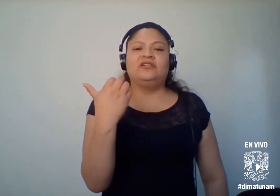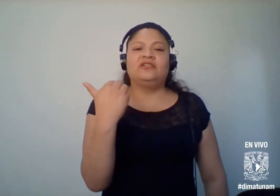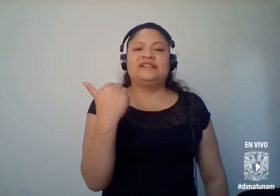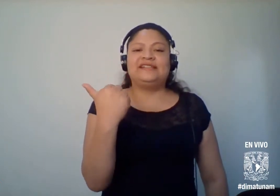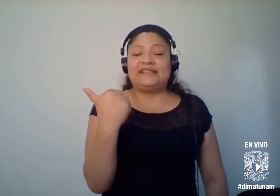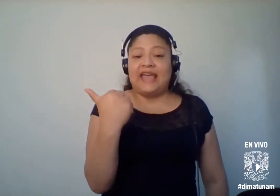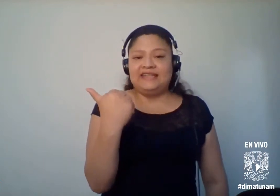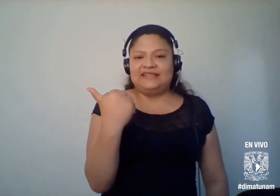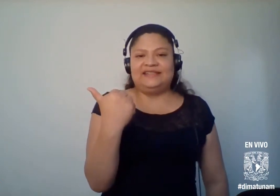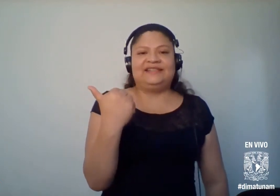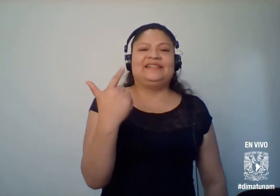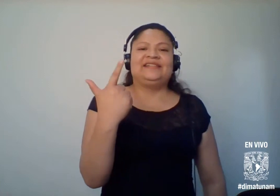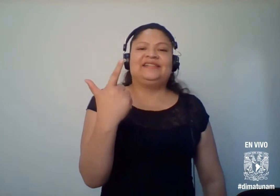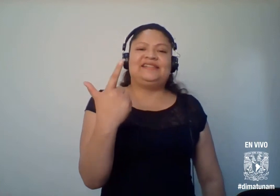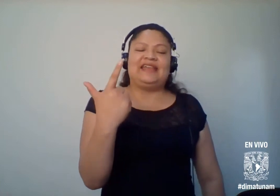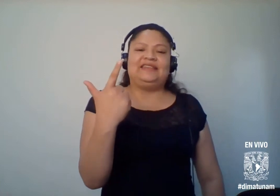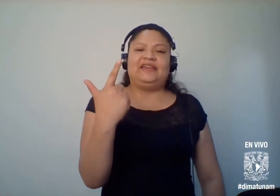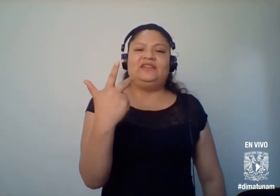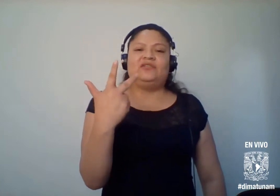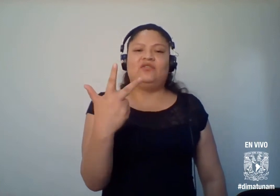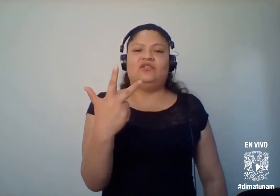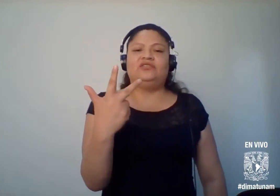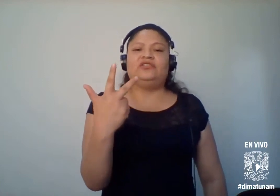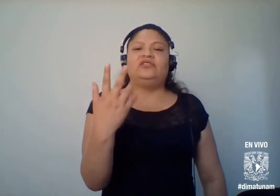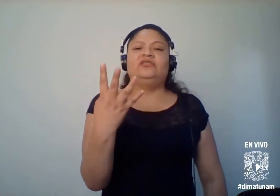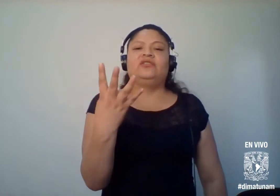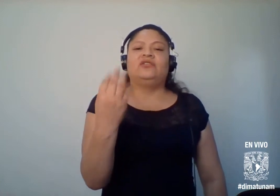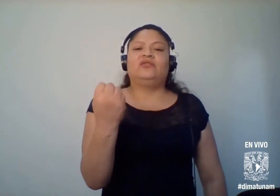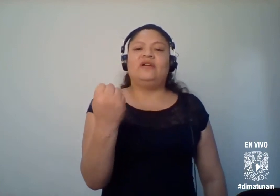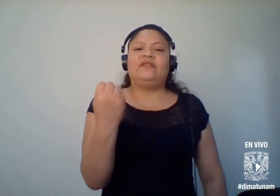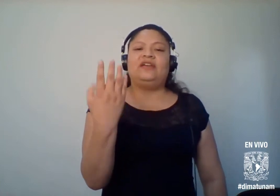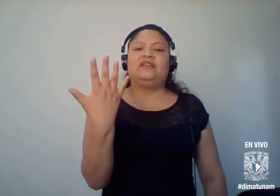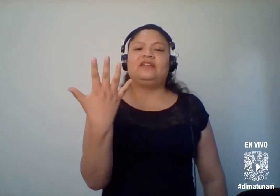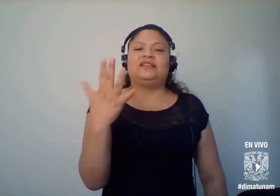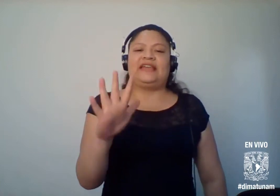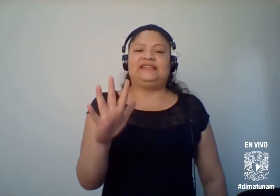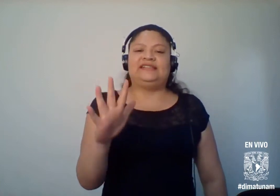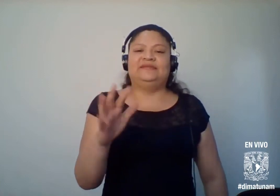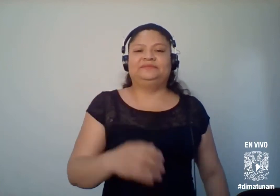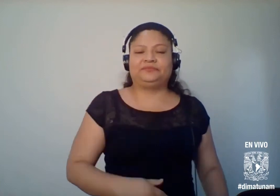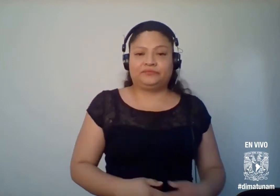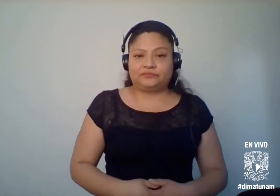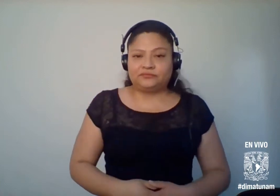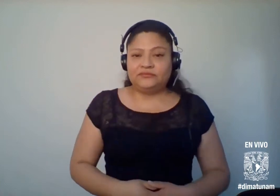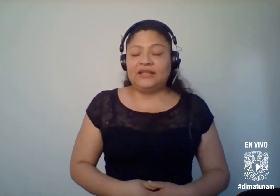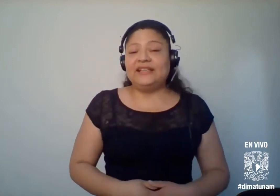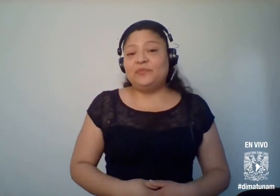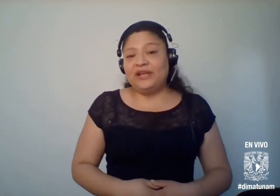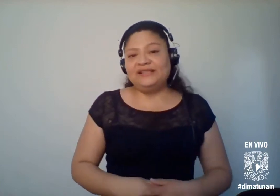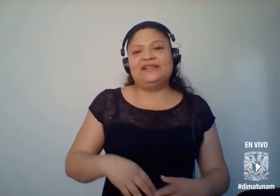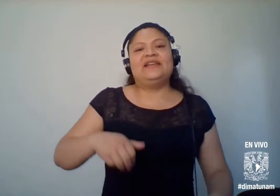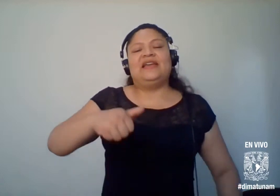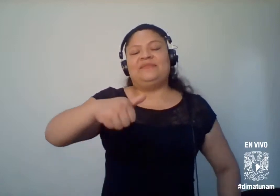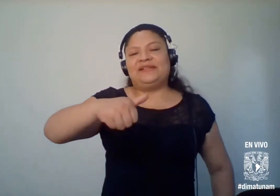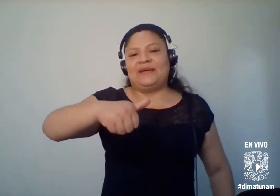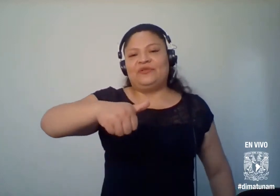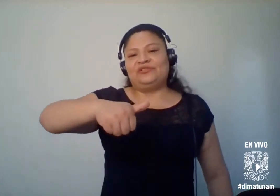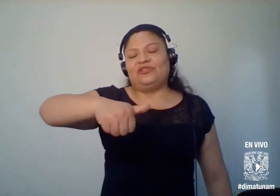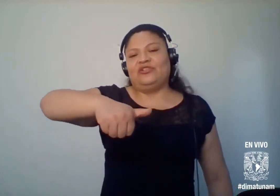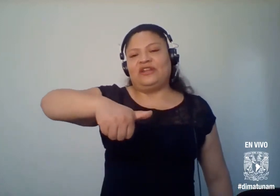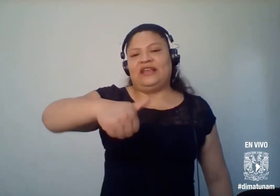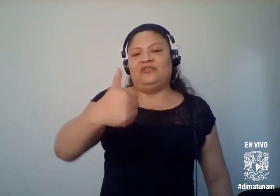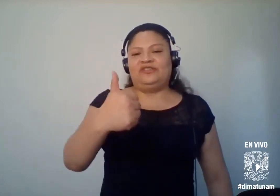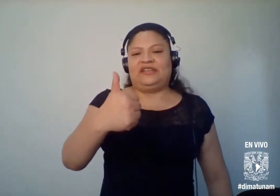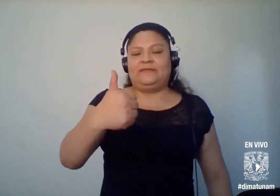5, 6, 7, 8, 9, 10. Después,